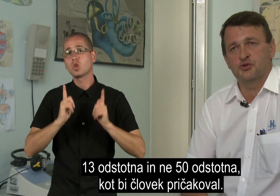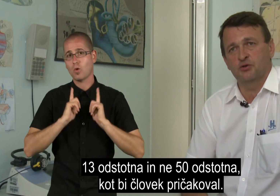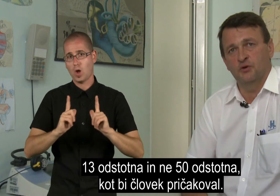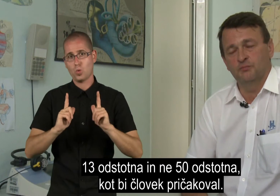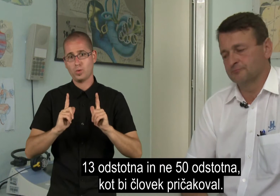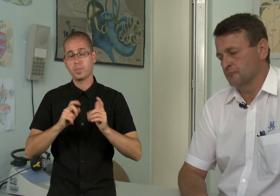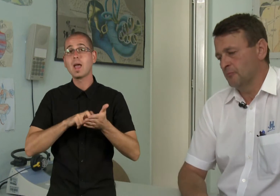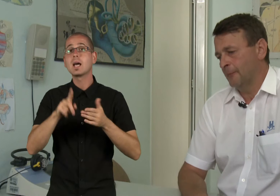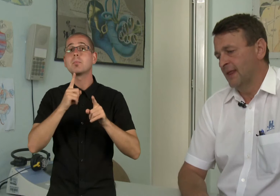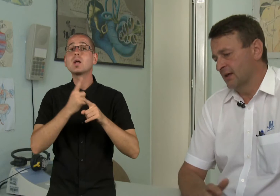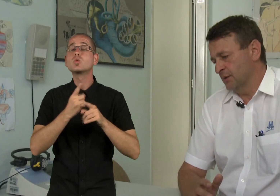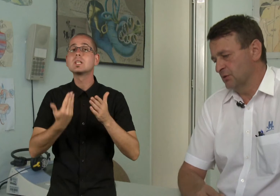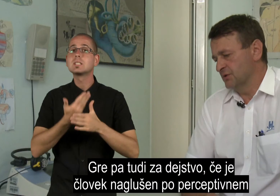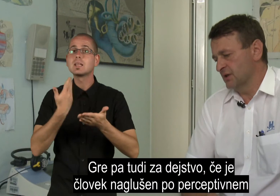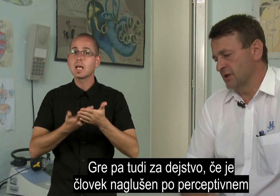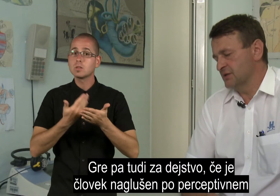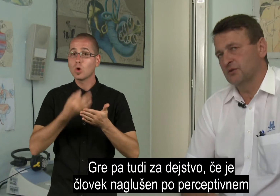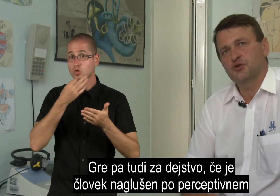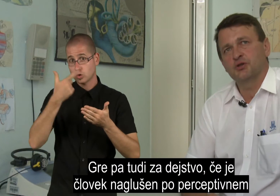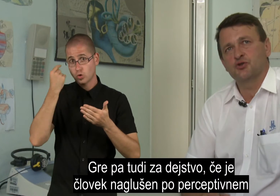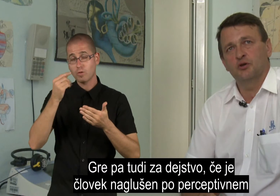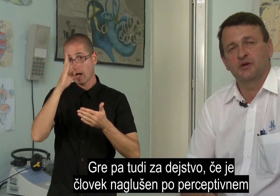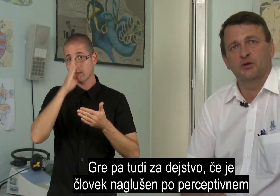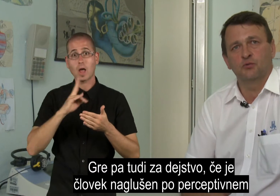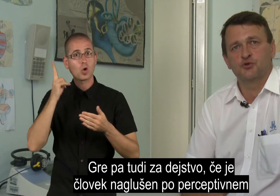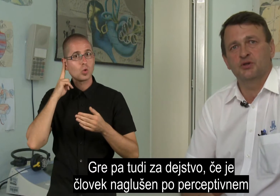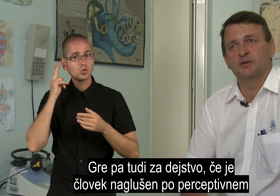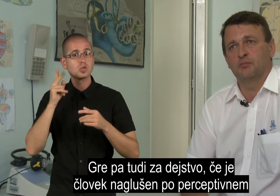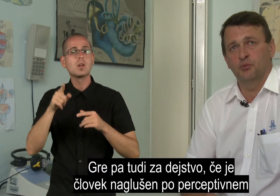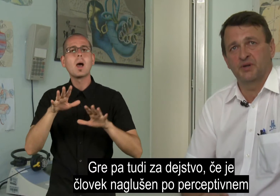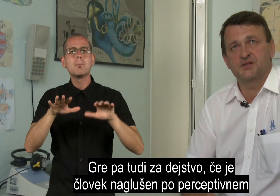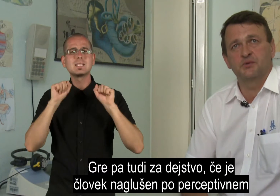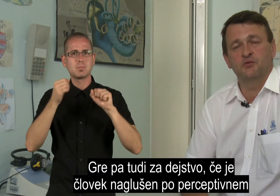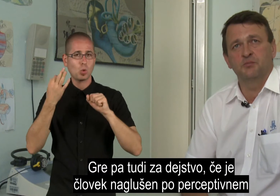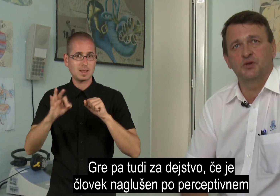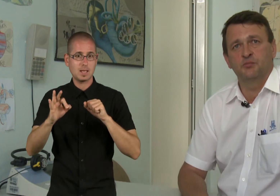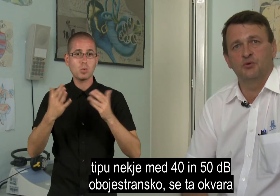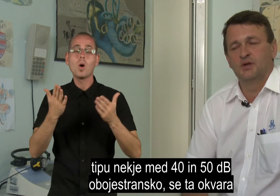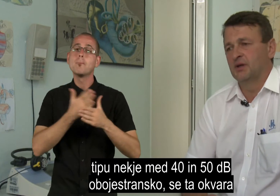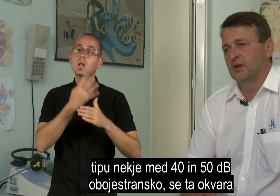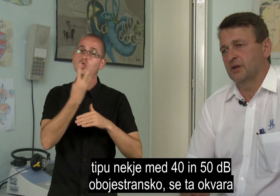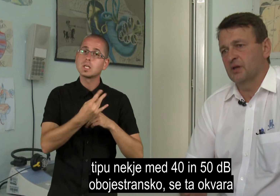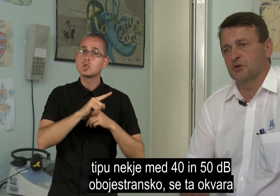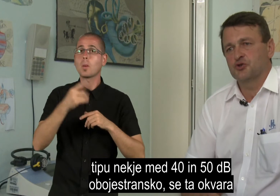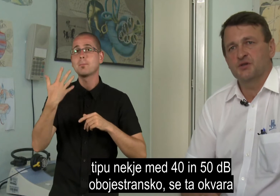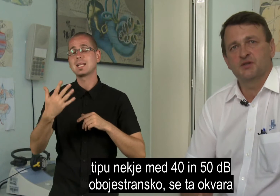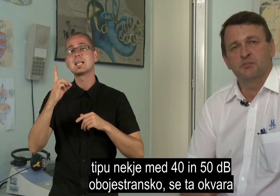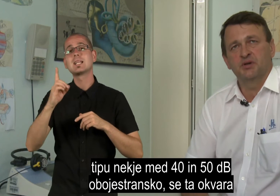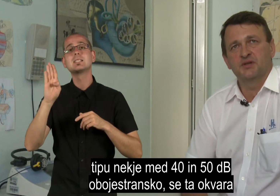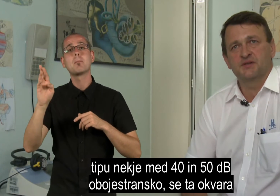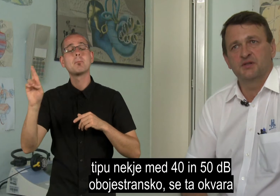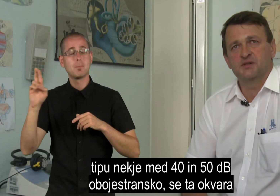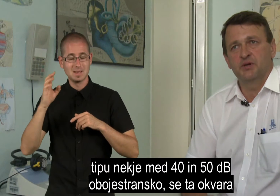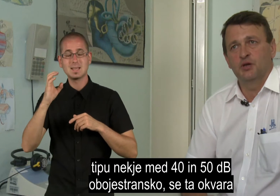človek pričakoval. Gre pa tudi za dejstvo, da če je človek naglušen po perceptivnem tipu, nekje med 40